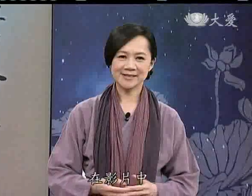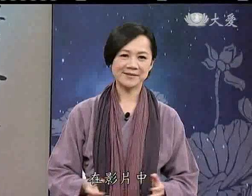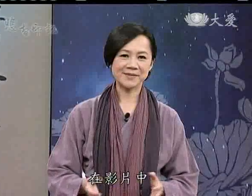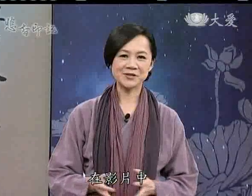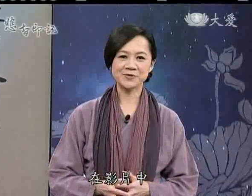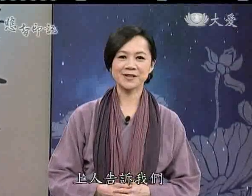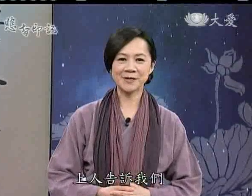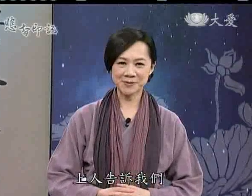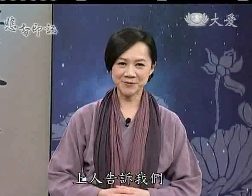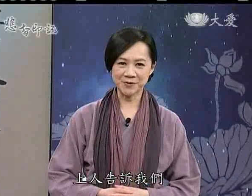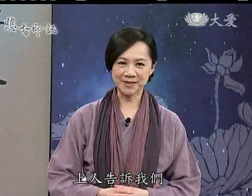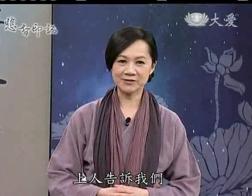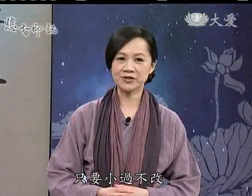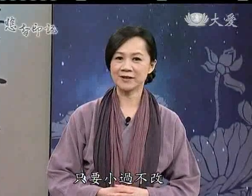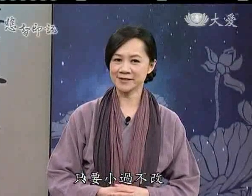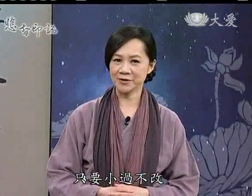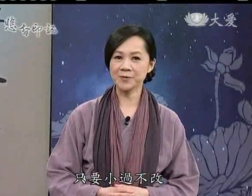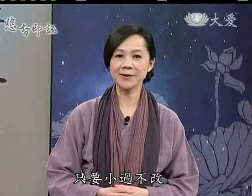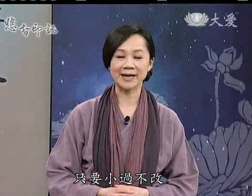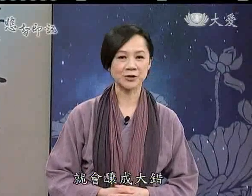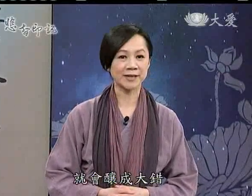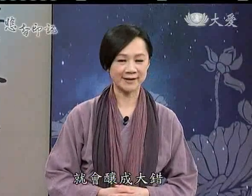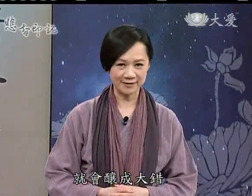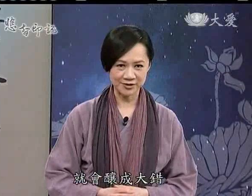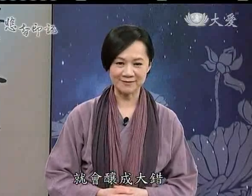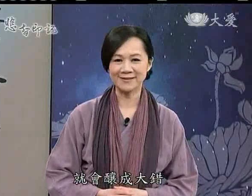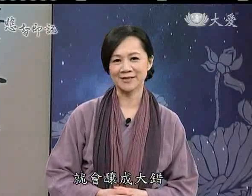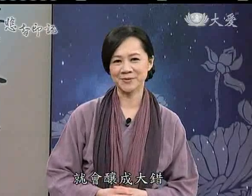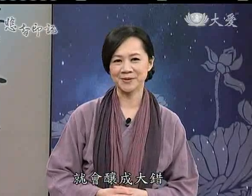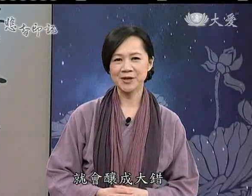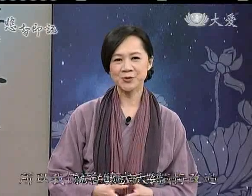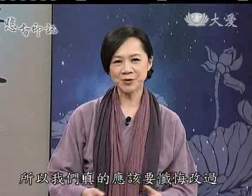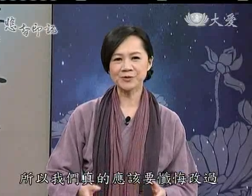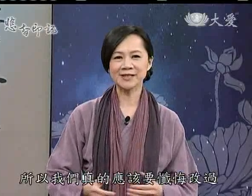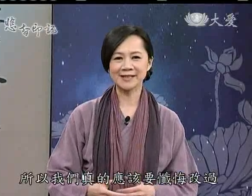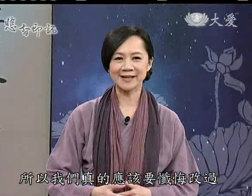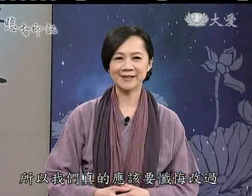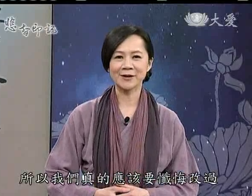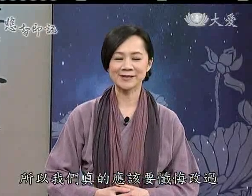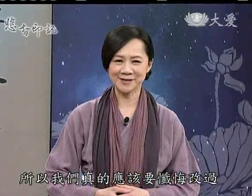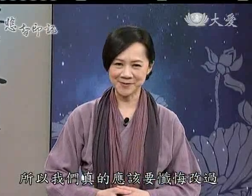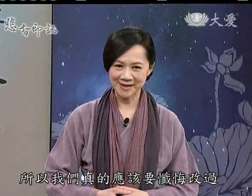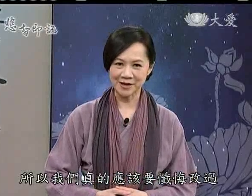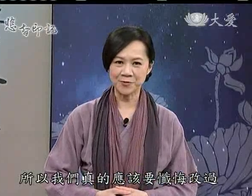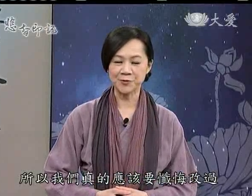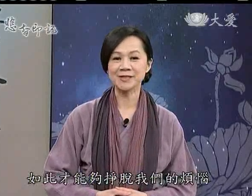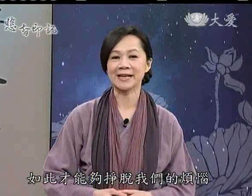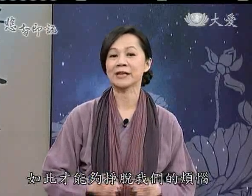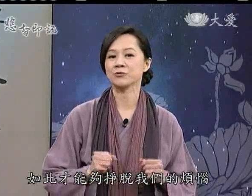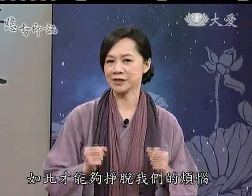在影片中，上人告诉我们，只要小过不改，就会酿成大错。所以，我们真的应该要忏悔改过，如此才能够挣